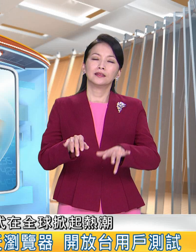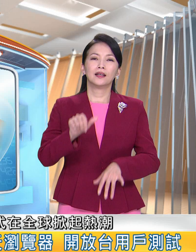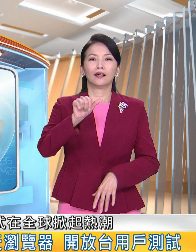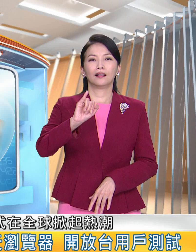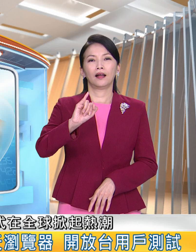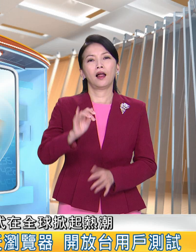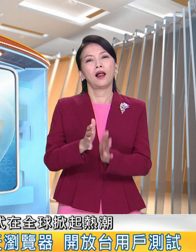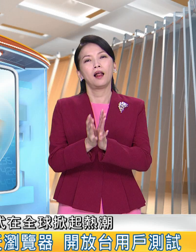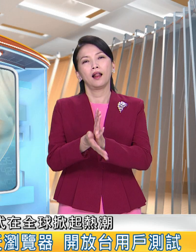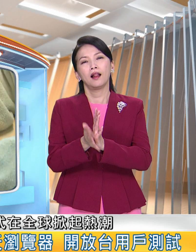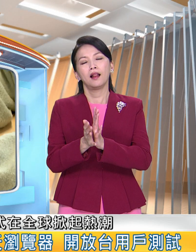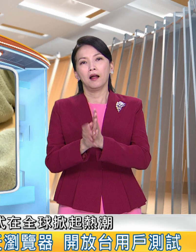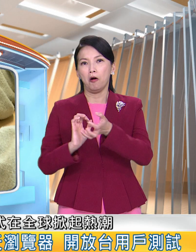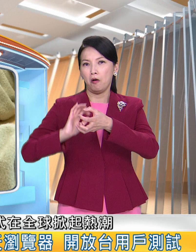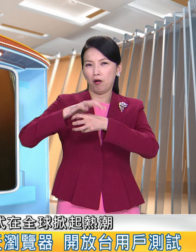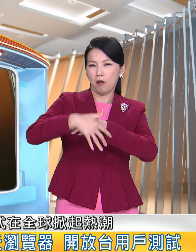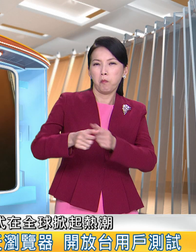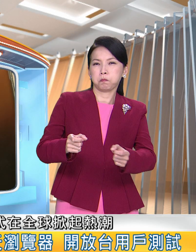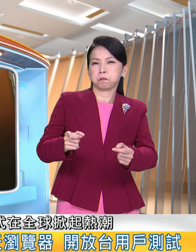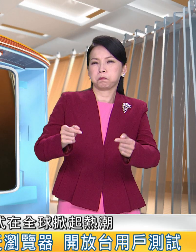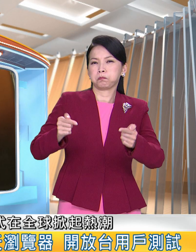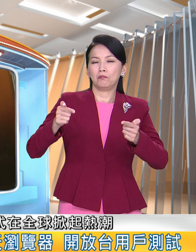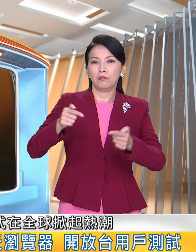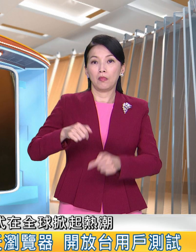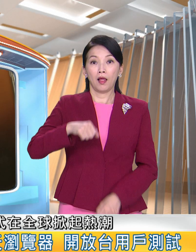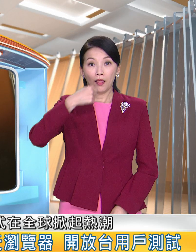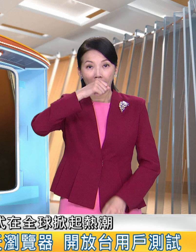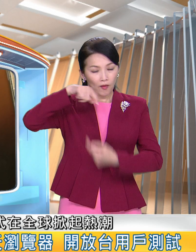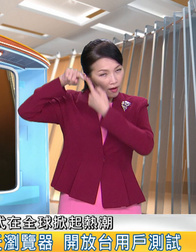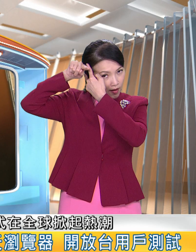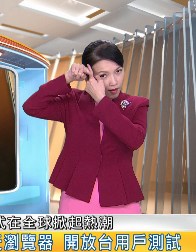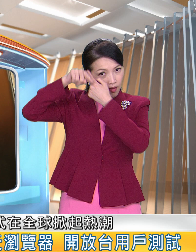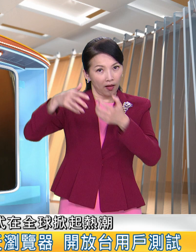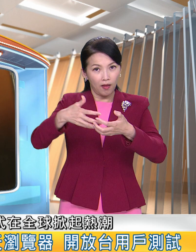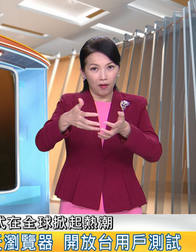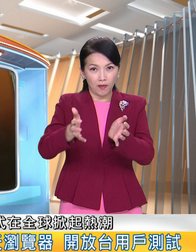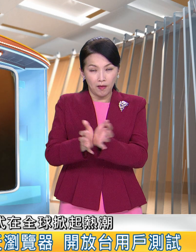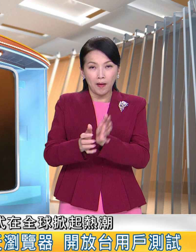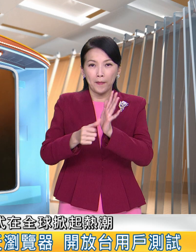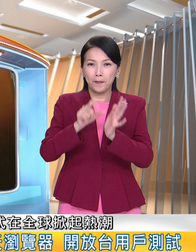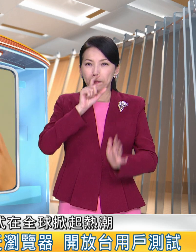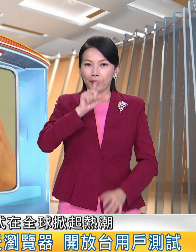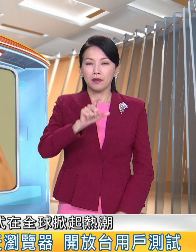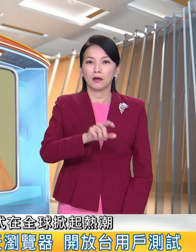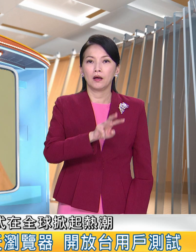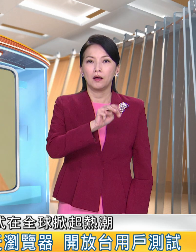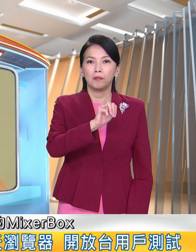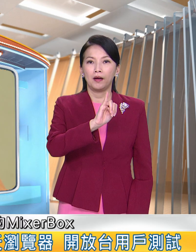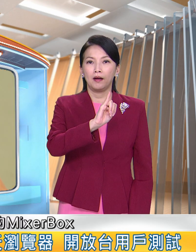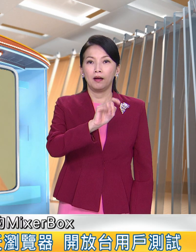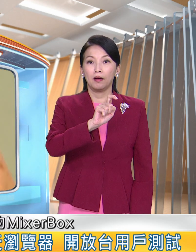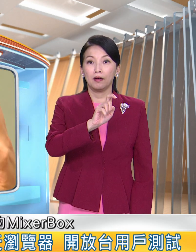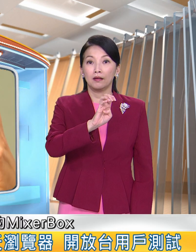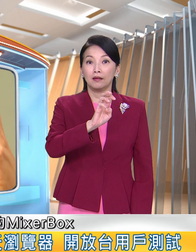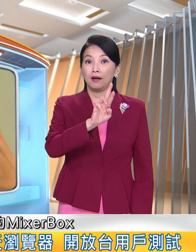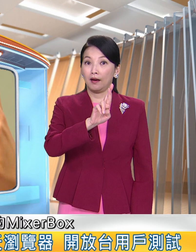聊天机器人程式在全球掀起了热潮，而研发团队在台湾